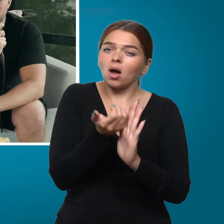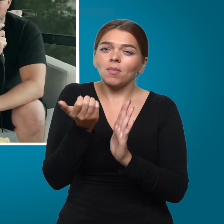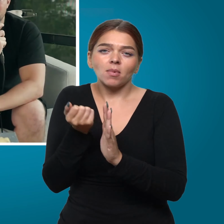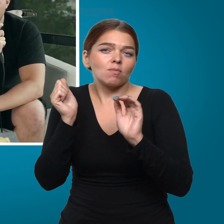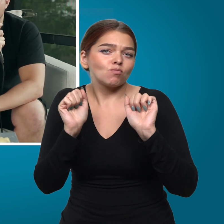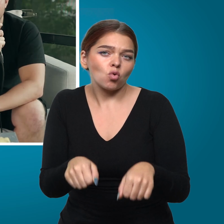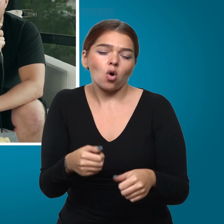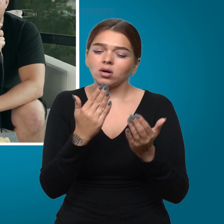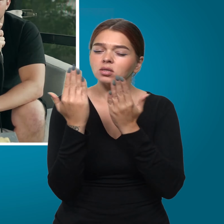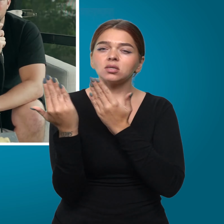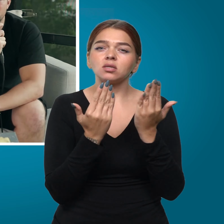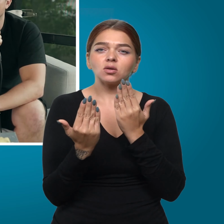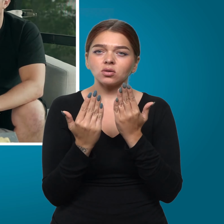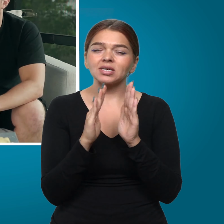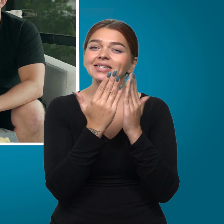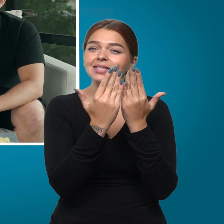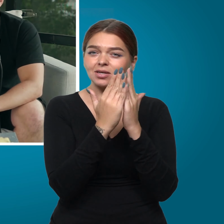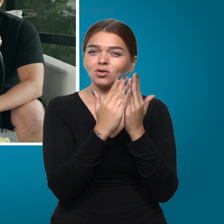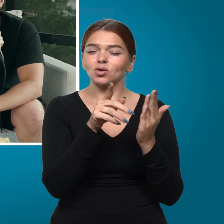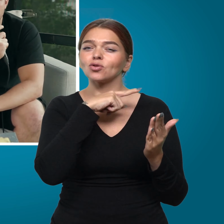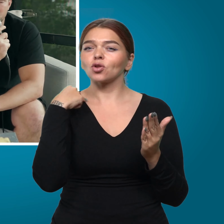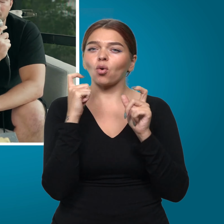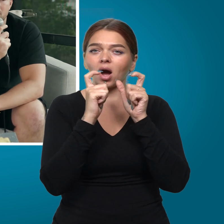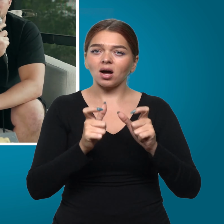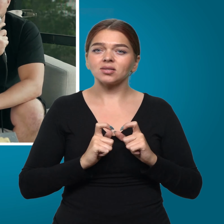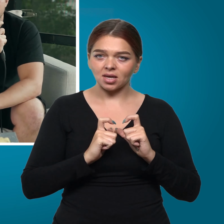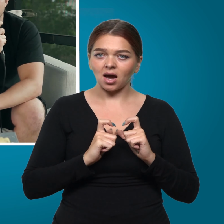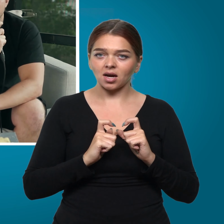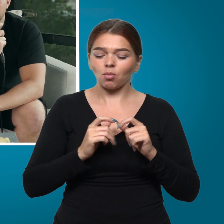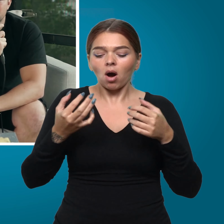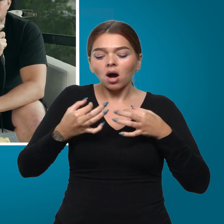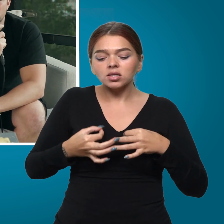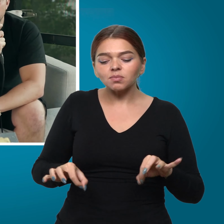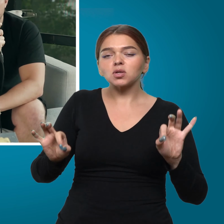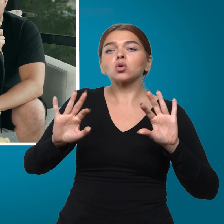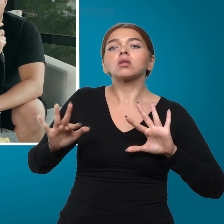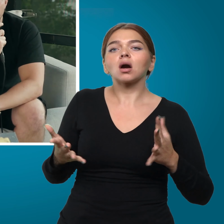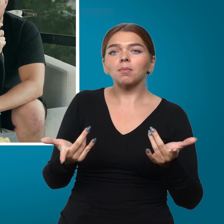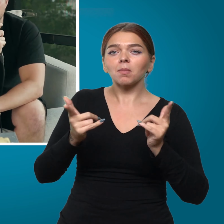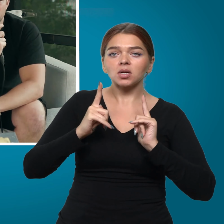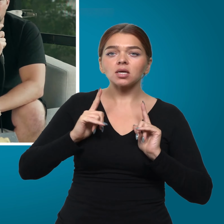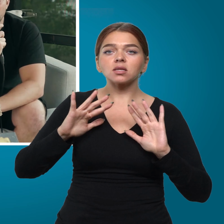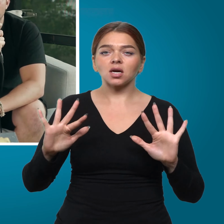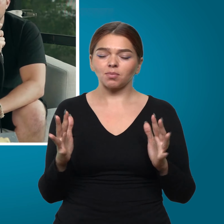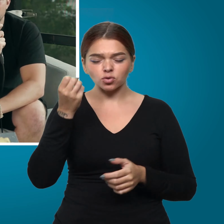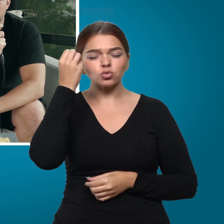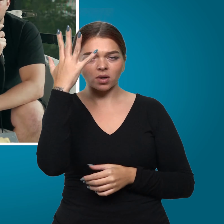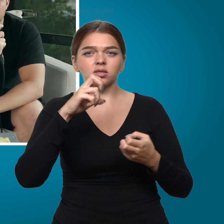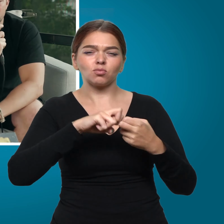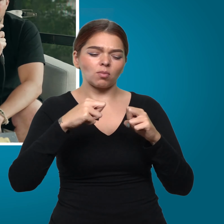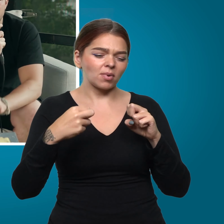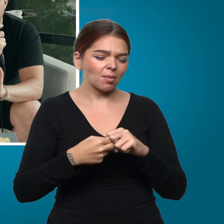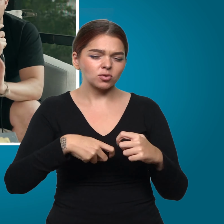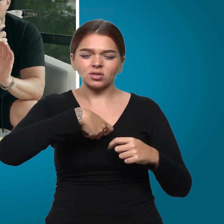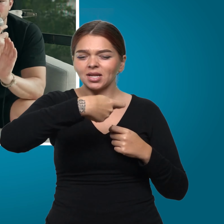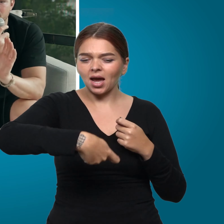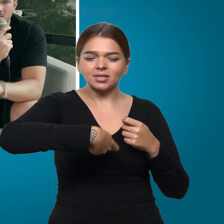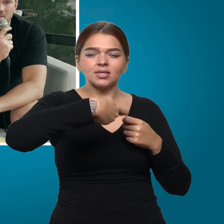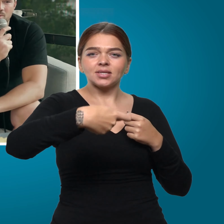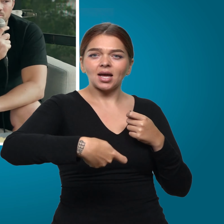žiūrėti į pasaulį, į gyvenimą ir kaip būt biški labiau chill kartais net. Tiesiog ir tas, kai suprasit, kad tos problemos vis tiek jos tęsiasi